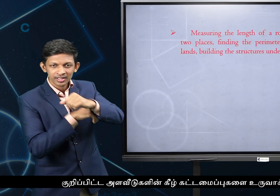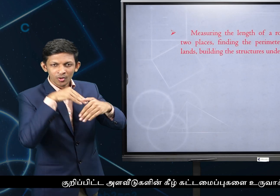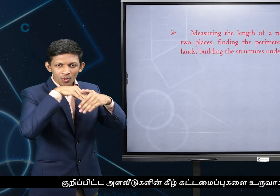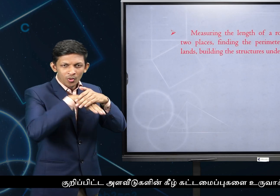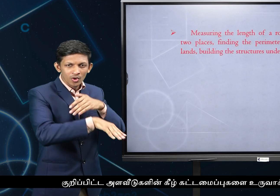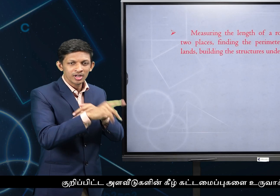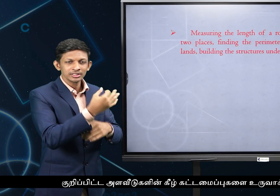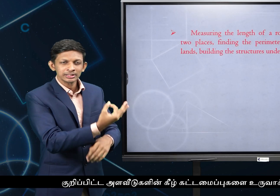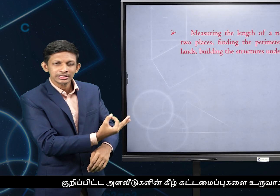உருவாக்குதல் போன்றவை